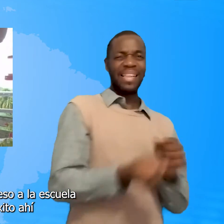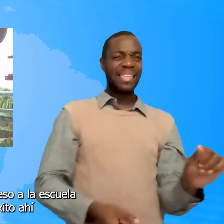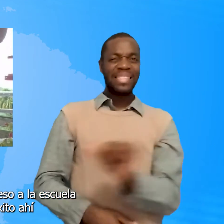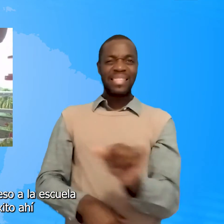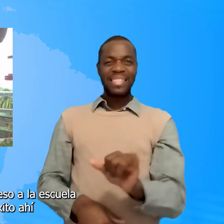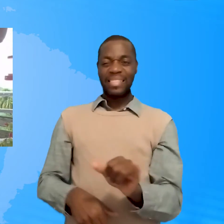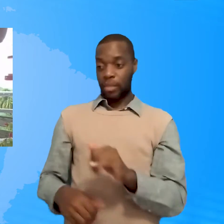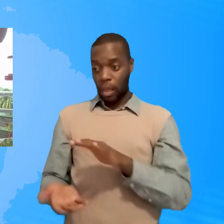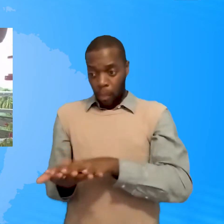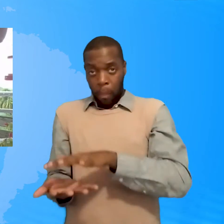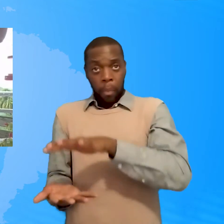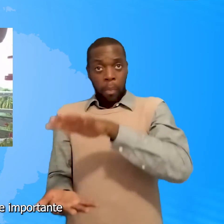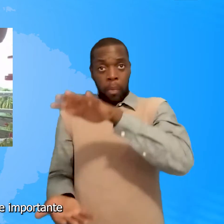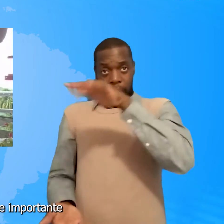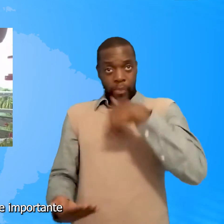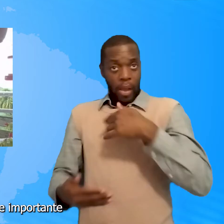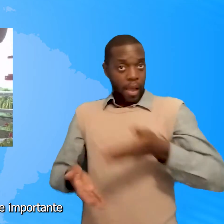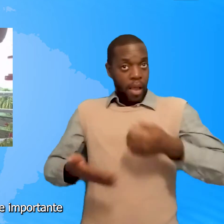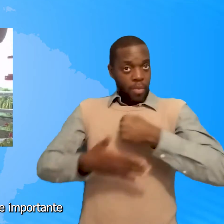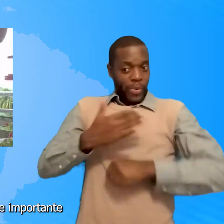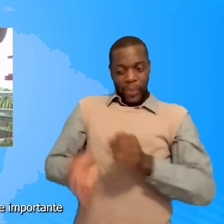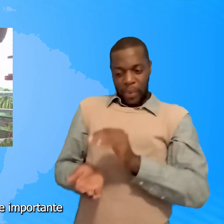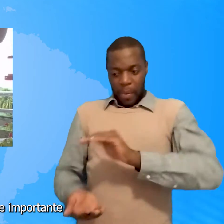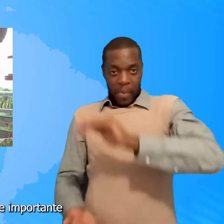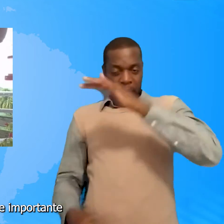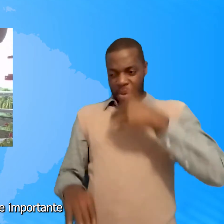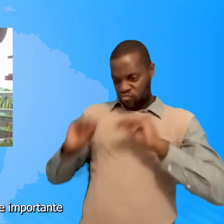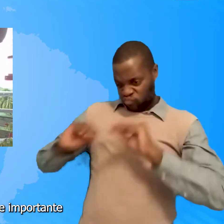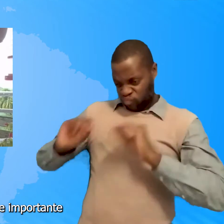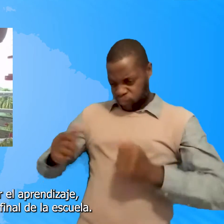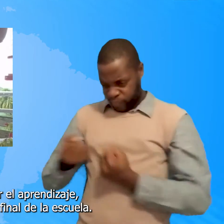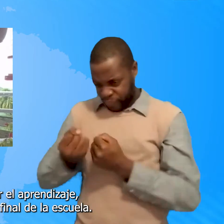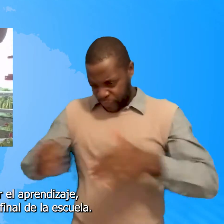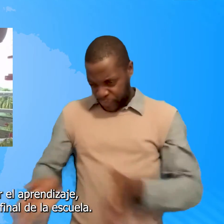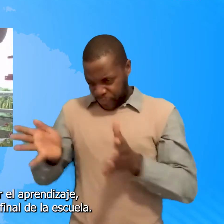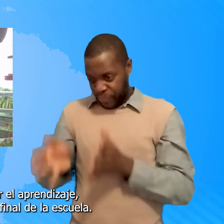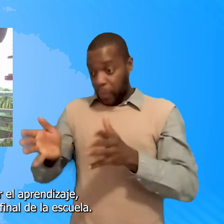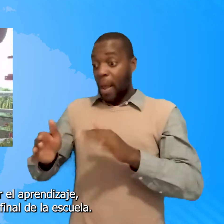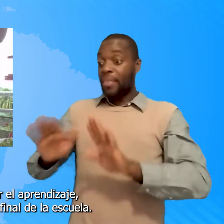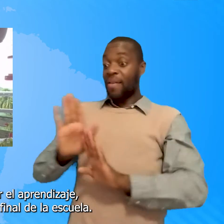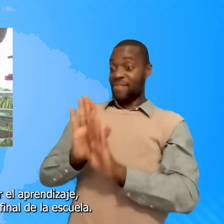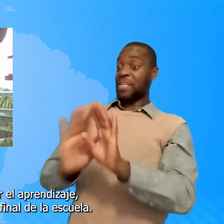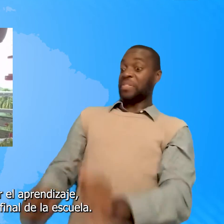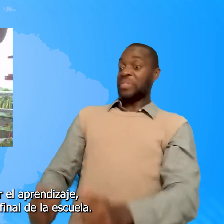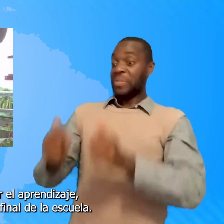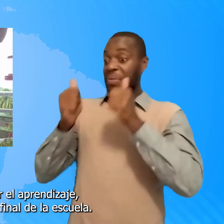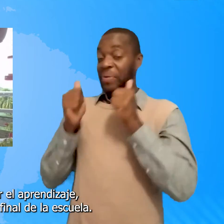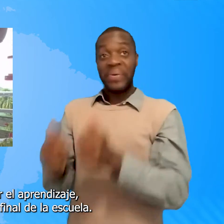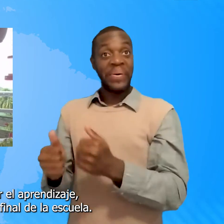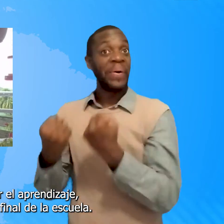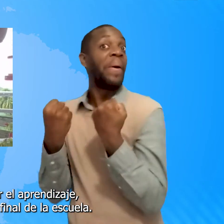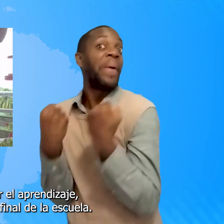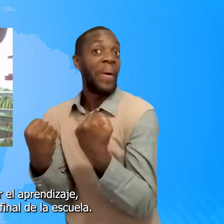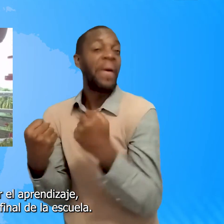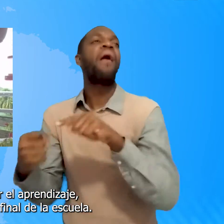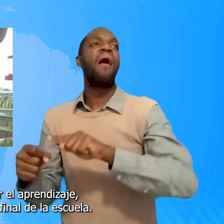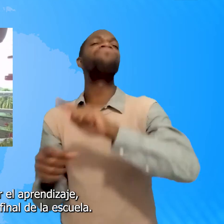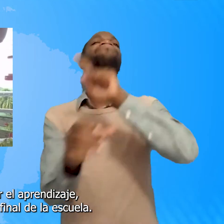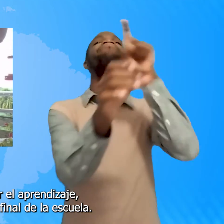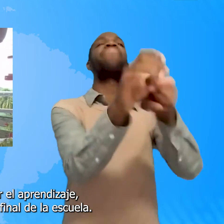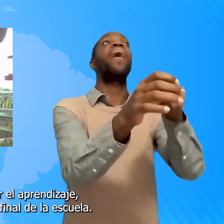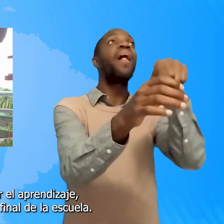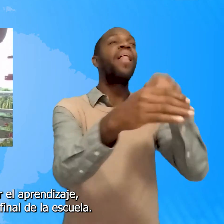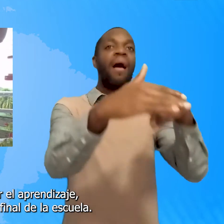su éxito ahí sea realmente importante y pueda alcanzar el aprendizaje que